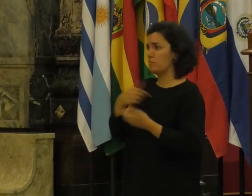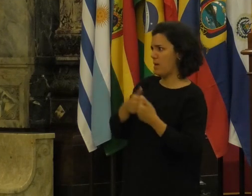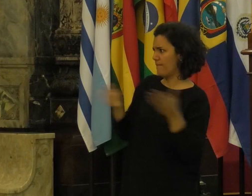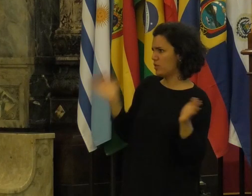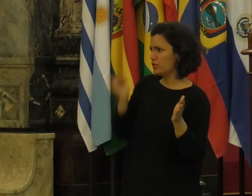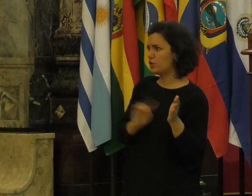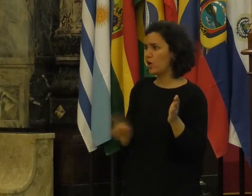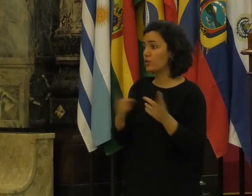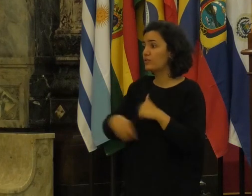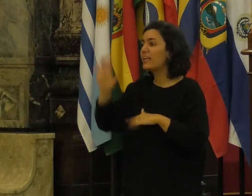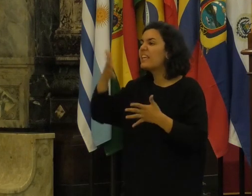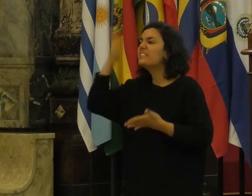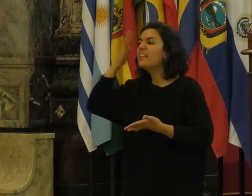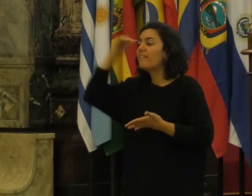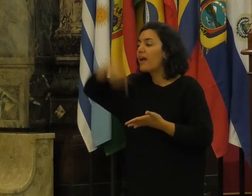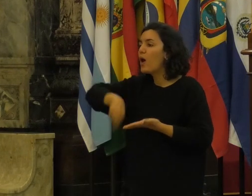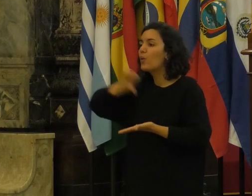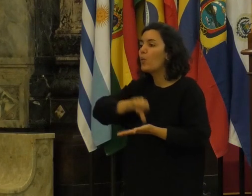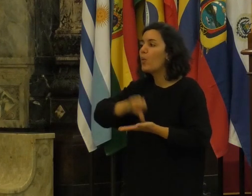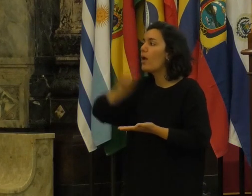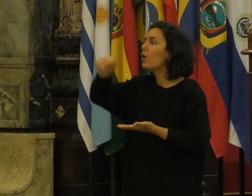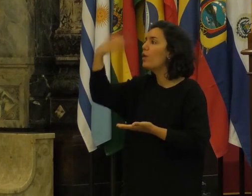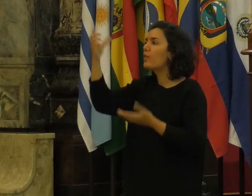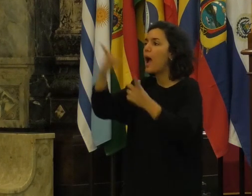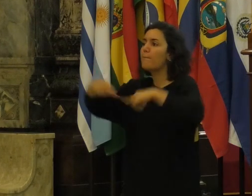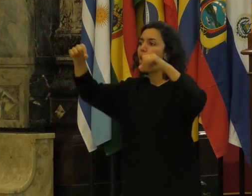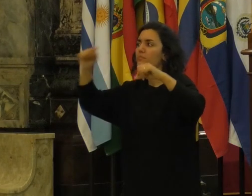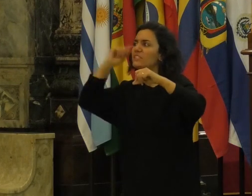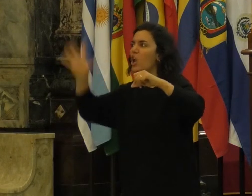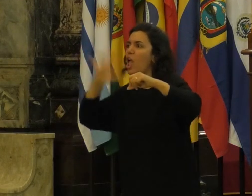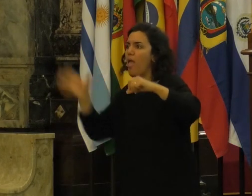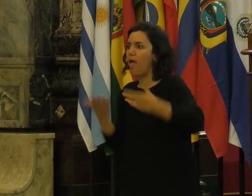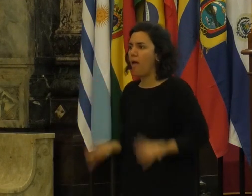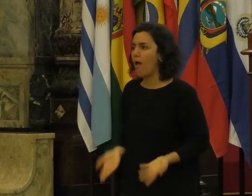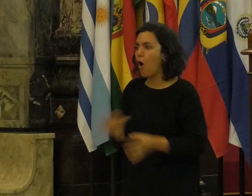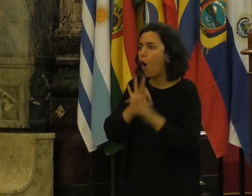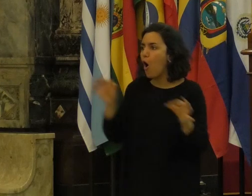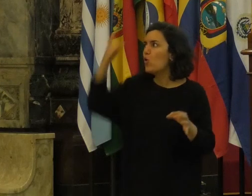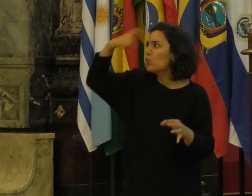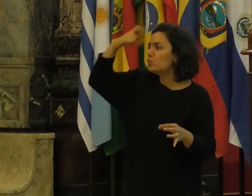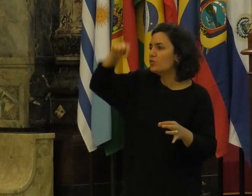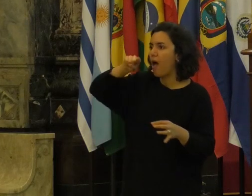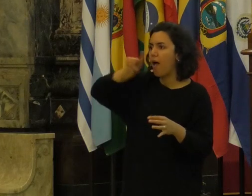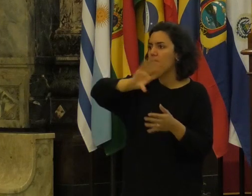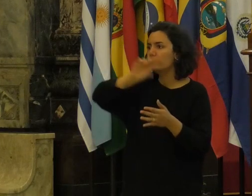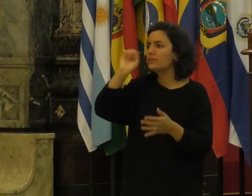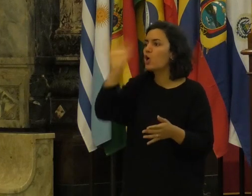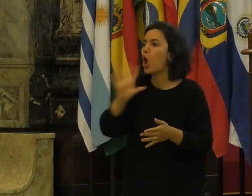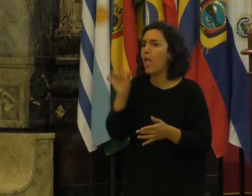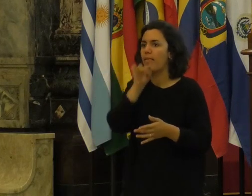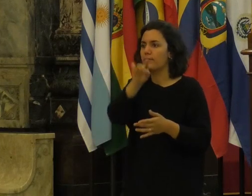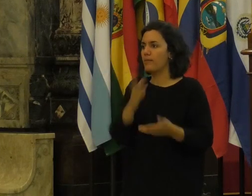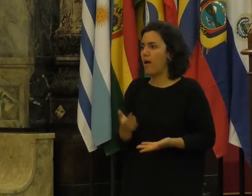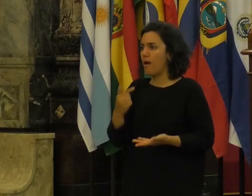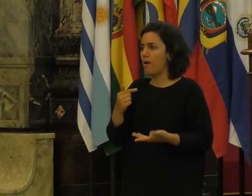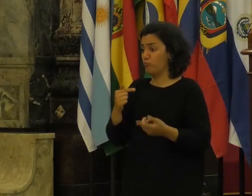en Uruguay en este momento de lo que está pasando en la psicología japonesa o en la psicología rusa? Por citar